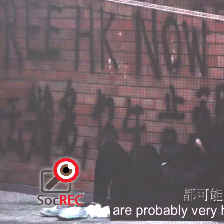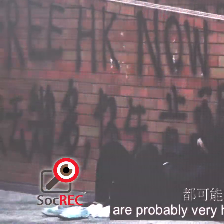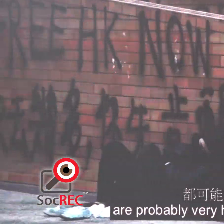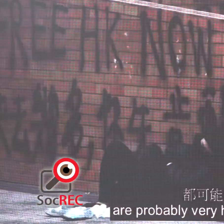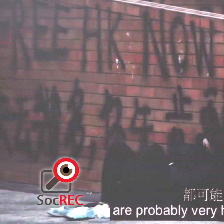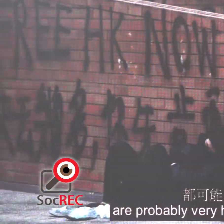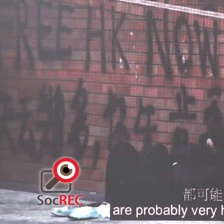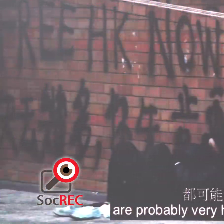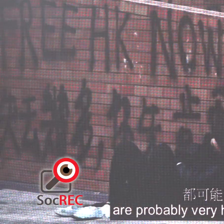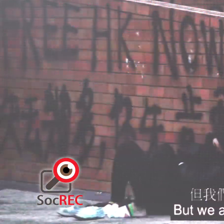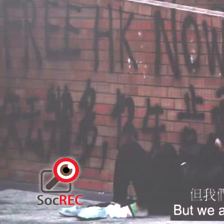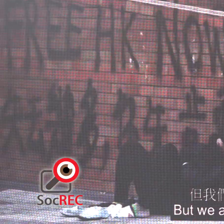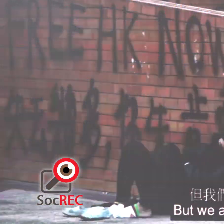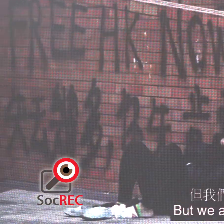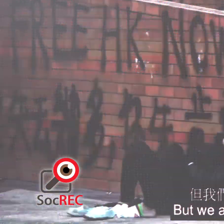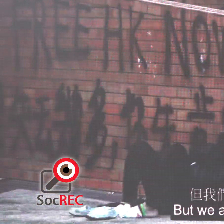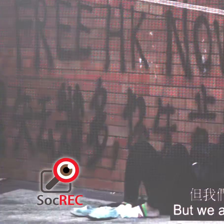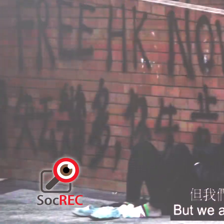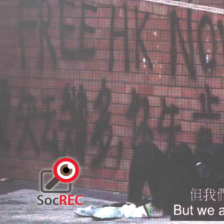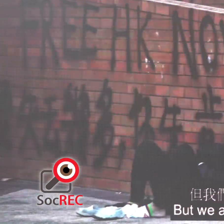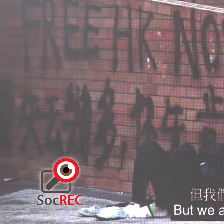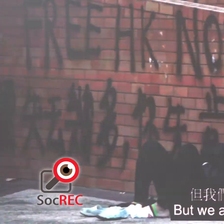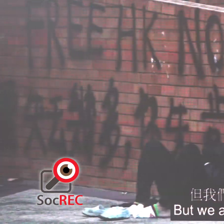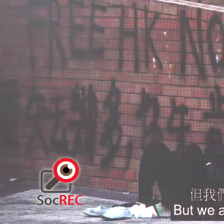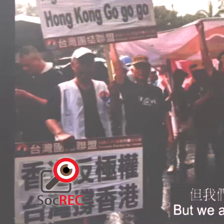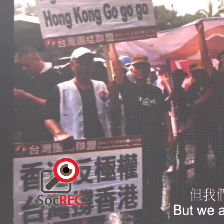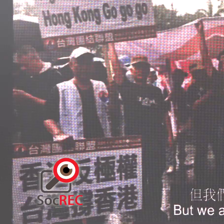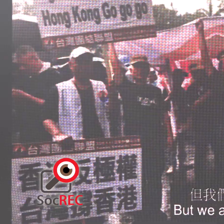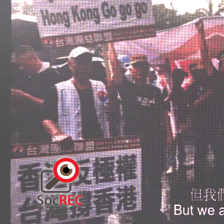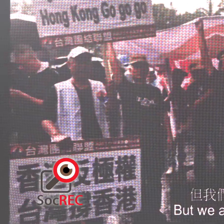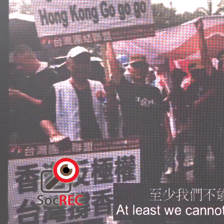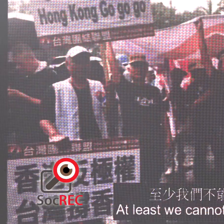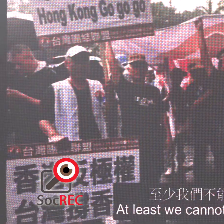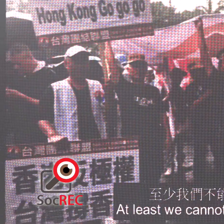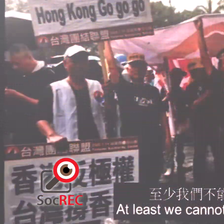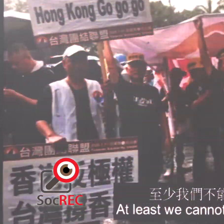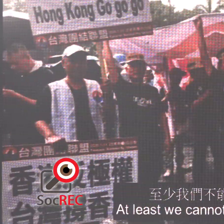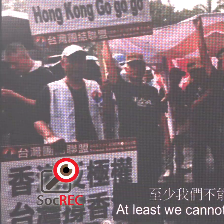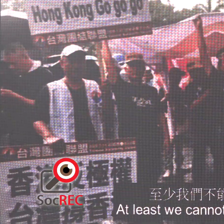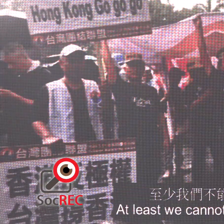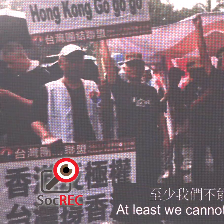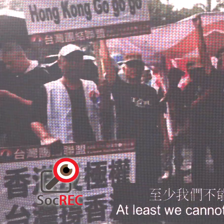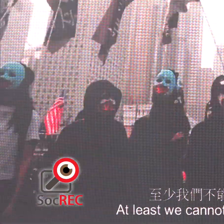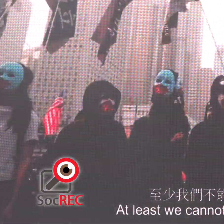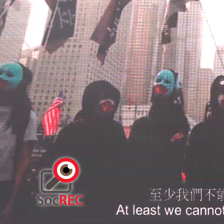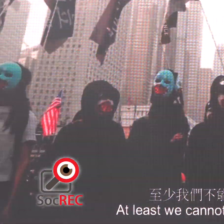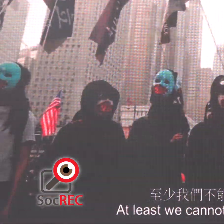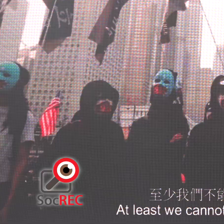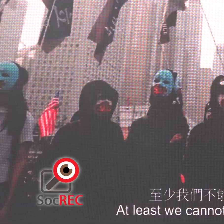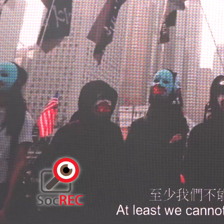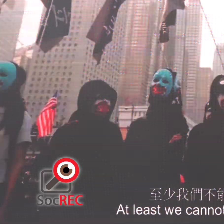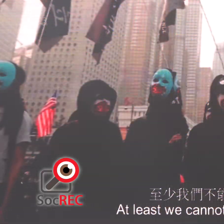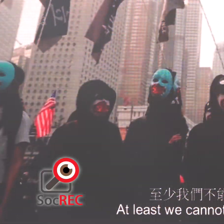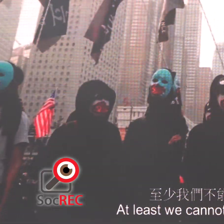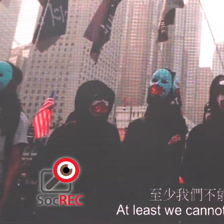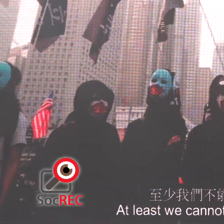助，但是我們絕不孤單的，至少我們不可以令到他們